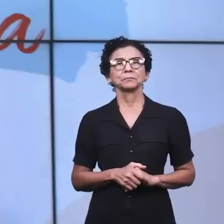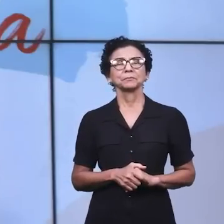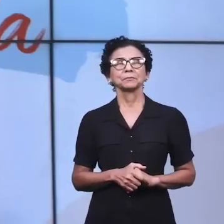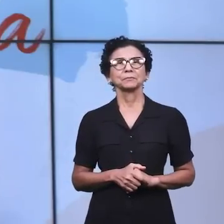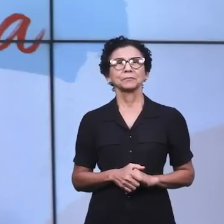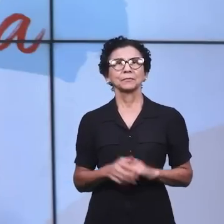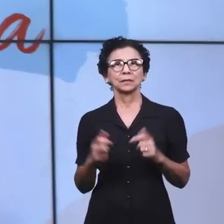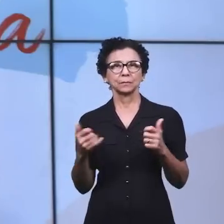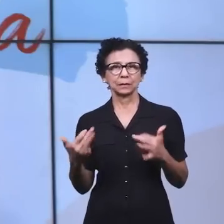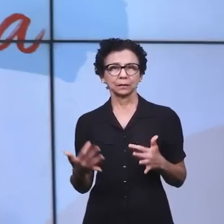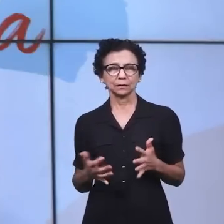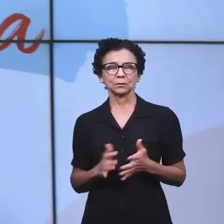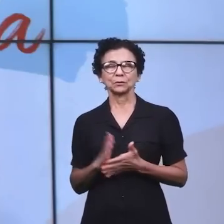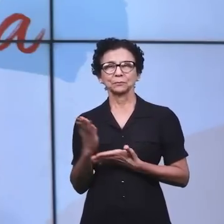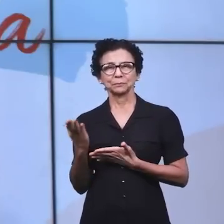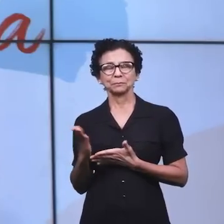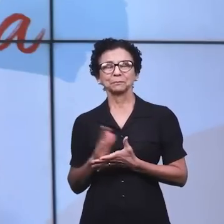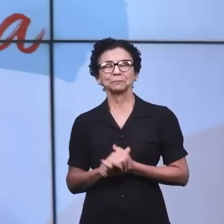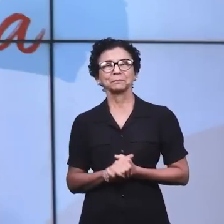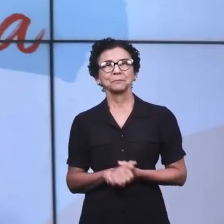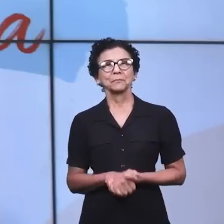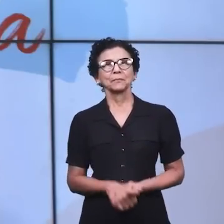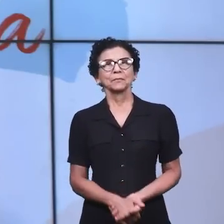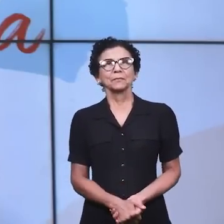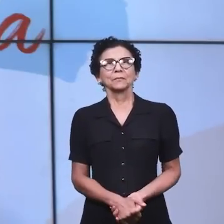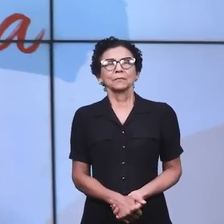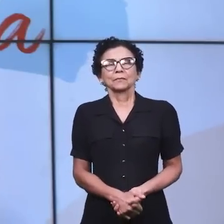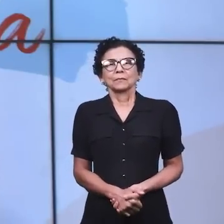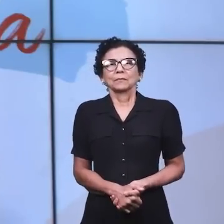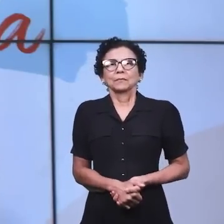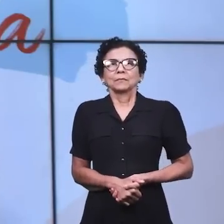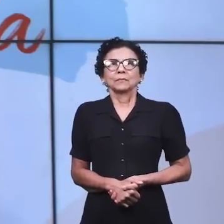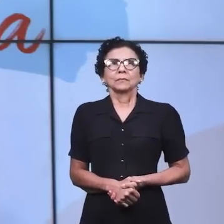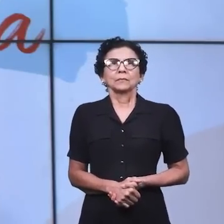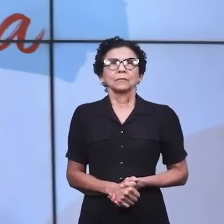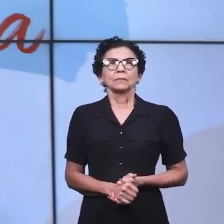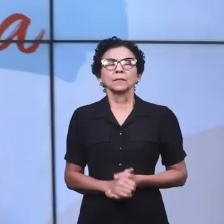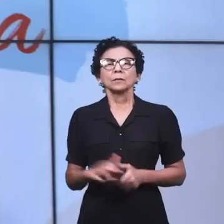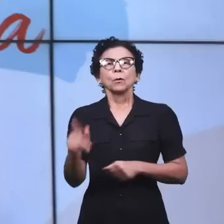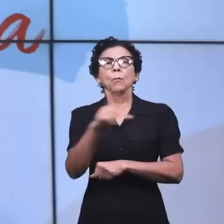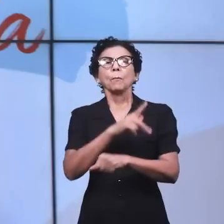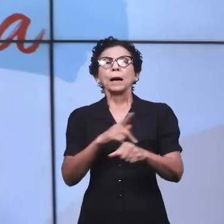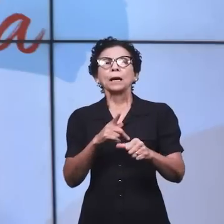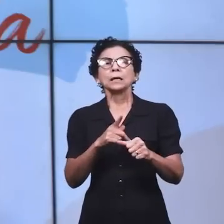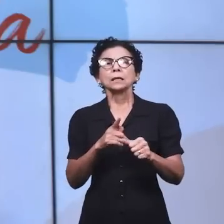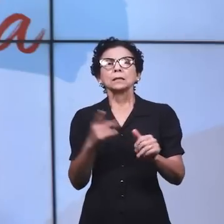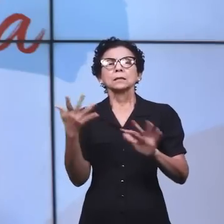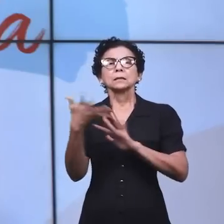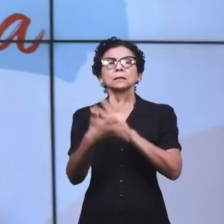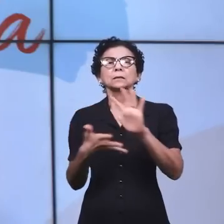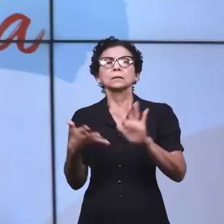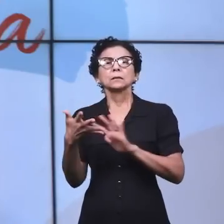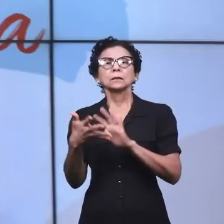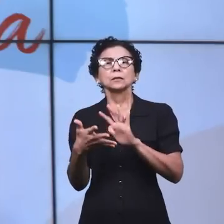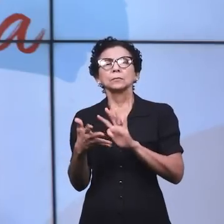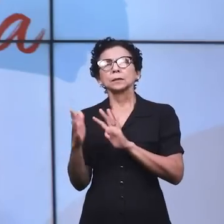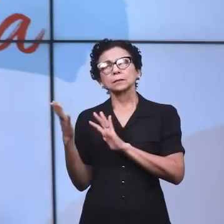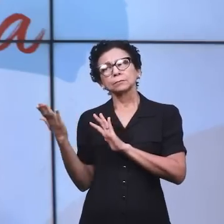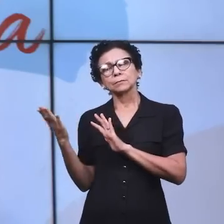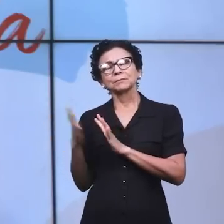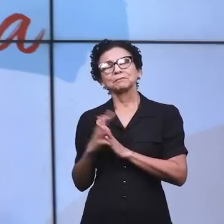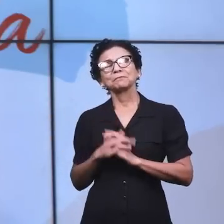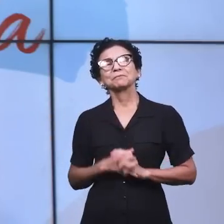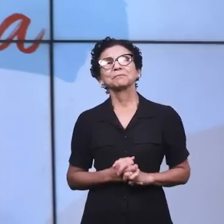aqui é o sinal de Libras, tá? Língua de sinais de qualquer lugar, como é que a gente faz? Essa mão aqui, a outra mão aberta, palmada, e